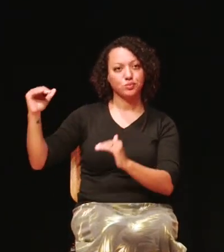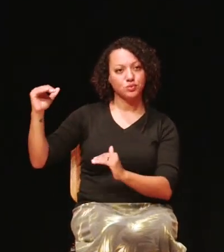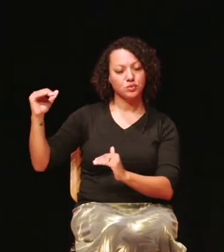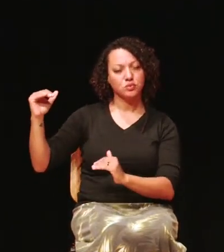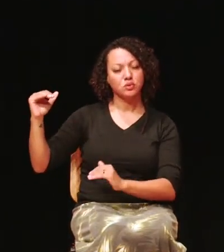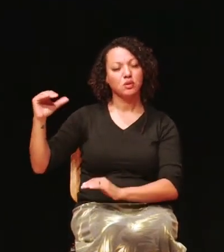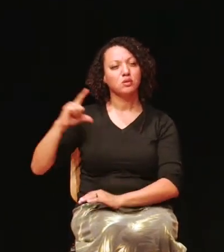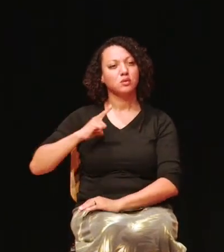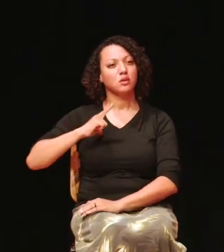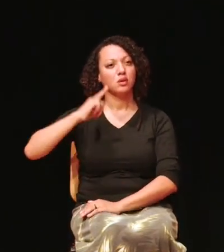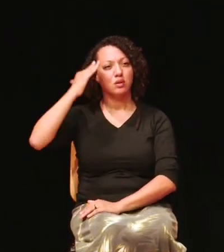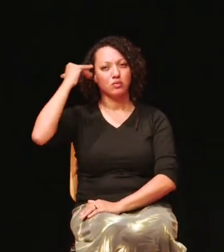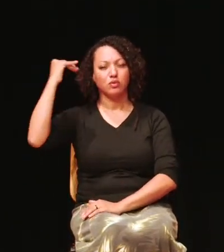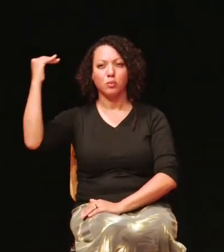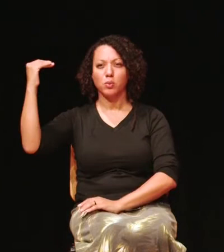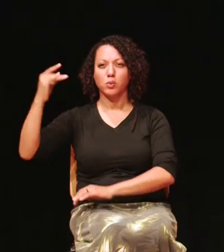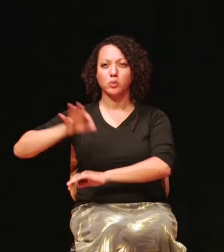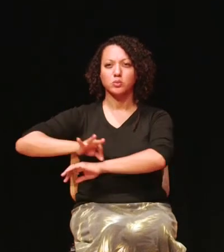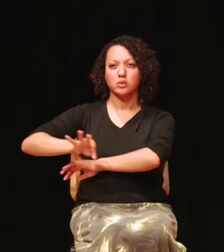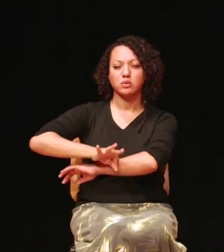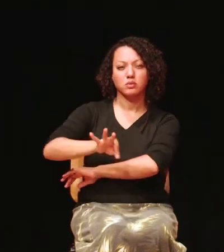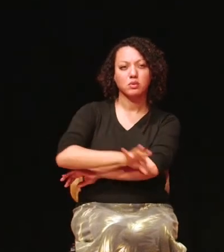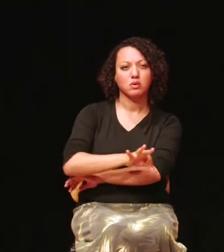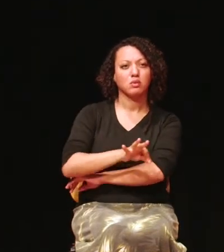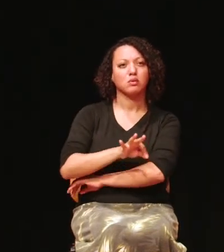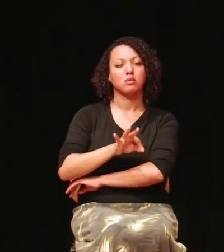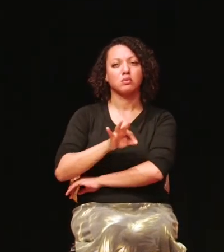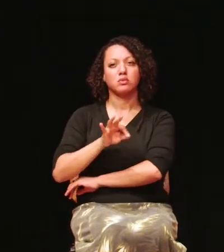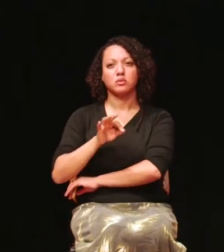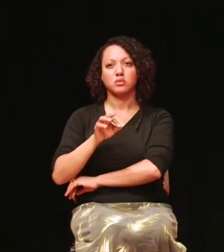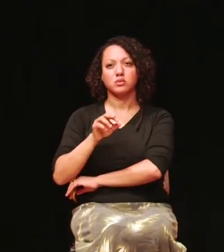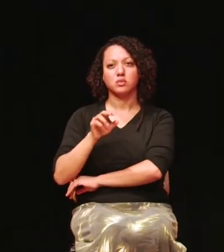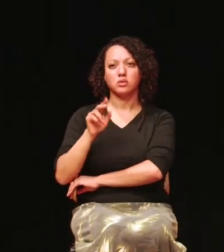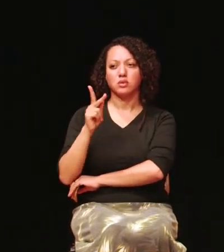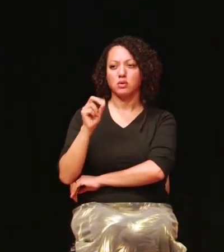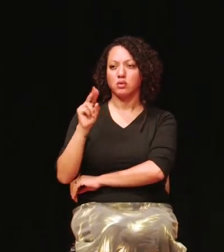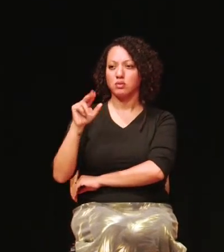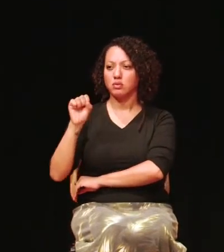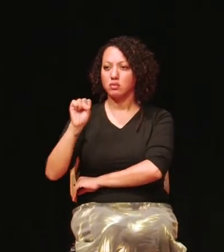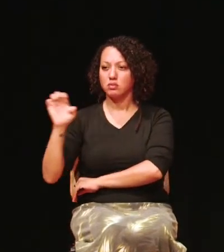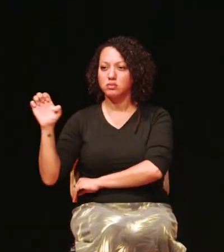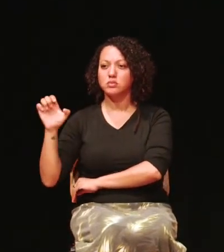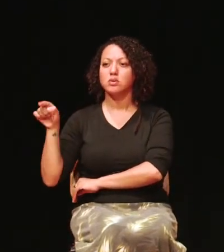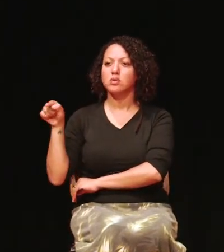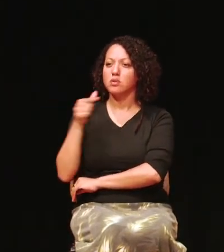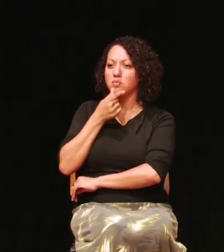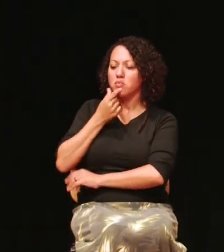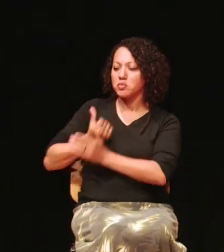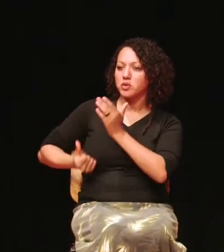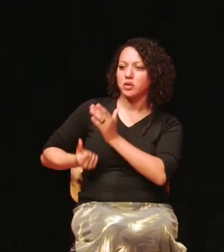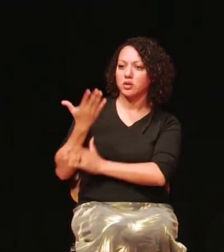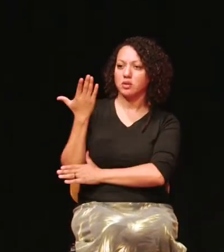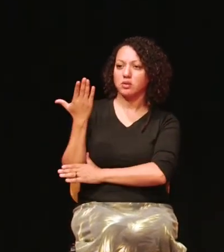O famoso arquiteto austríaco Adolf Loos, não é, que foi um dos fundadores do modernismo